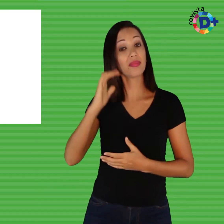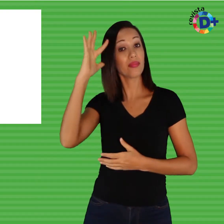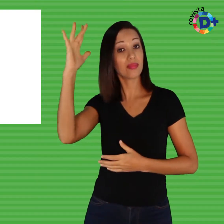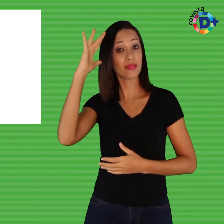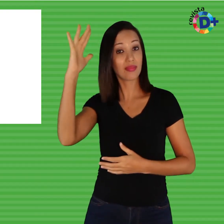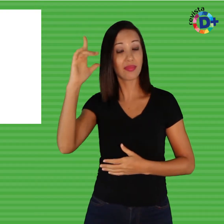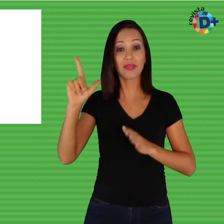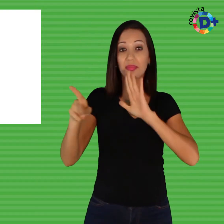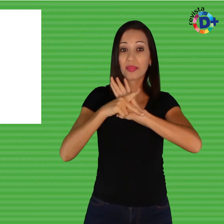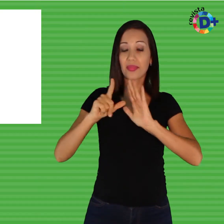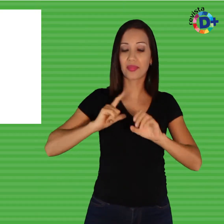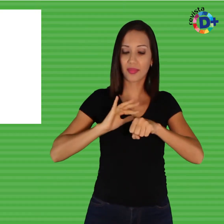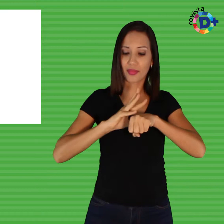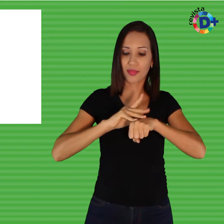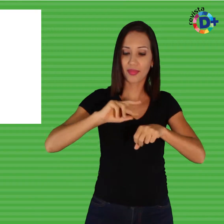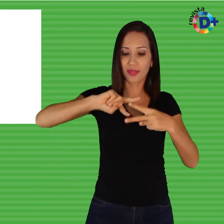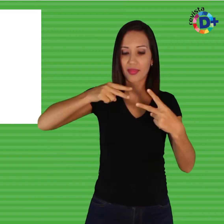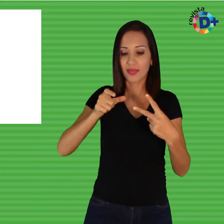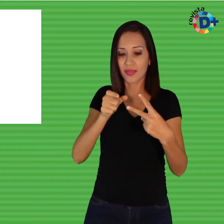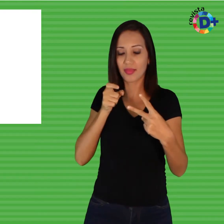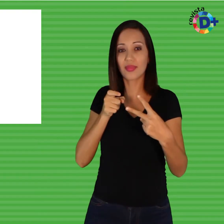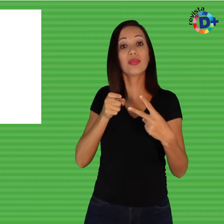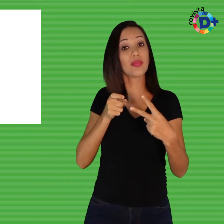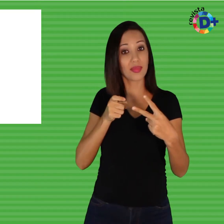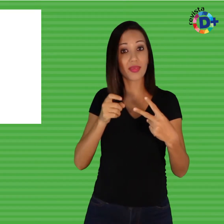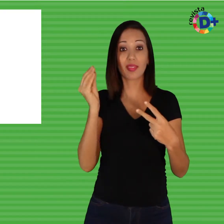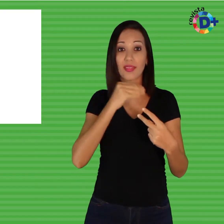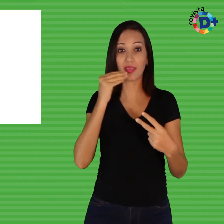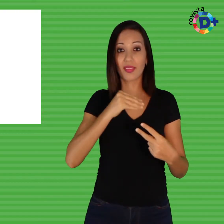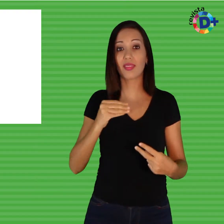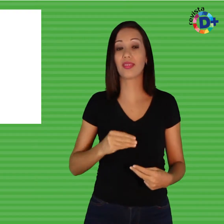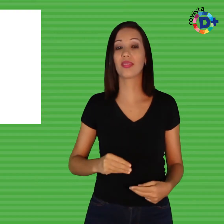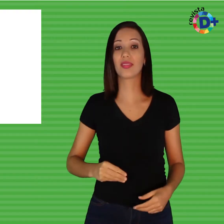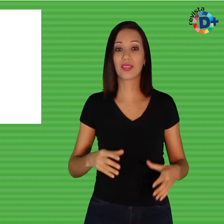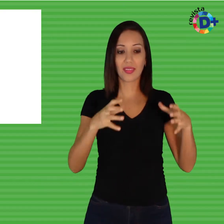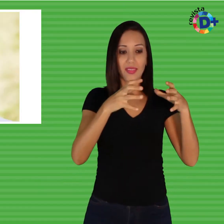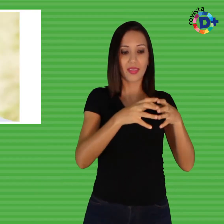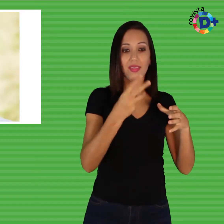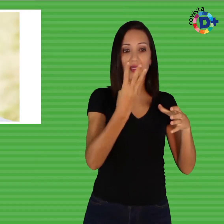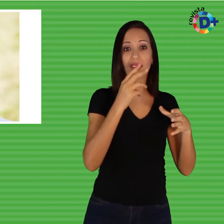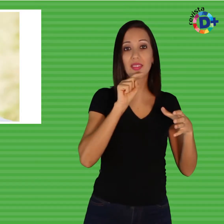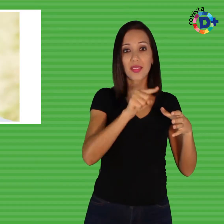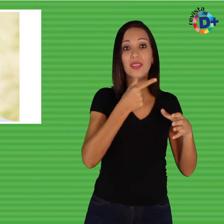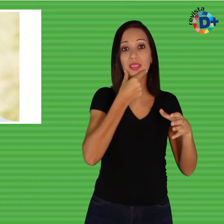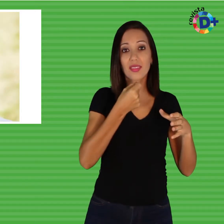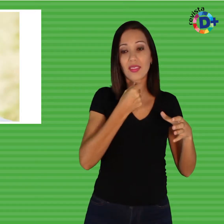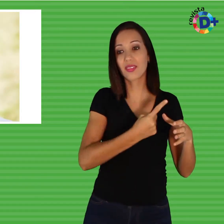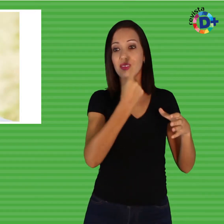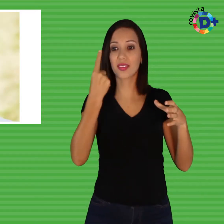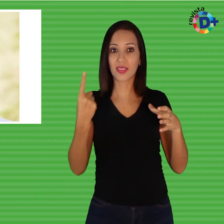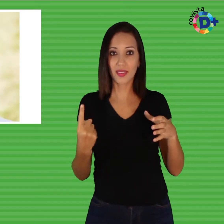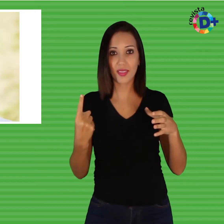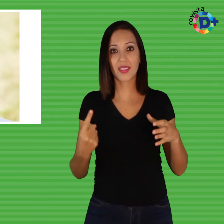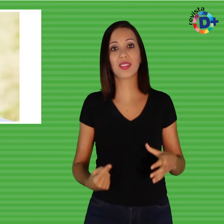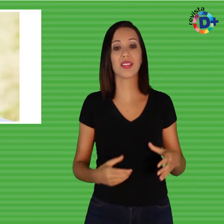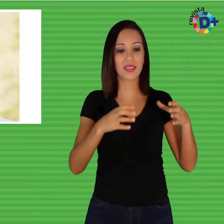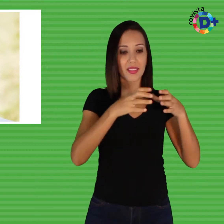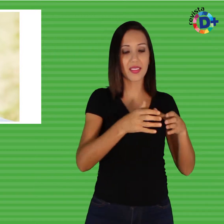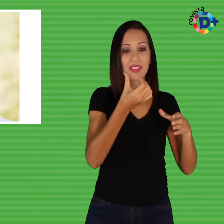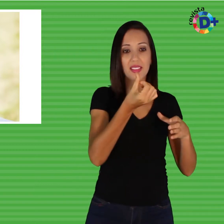Estima-se que a síndrome do X frágil afete 1 em cada 3 mil meninos e 1 em cada 6 mil